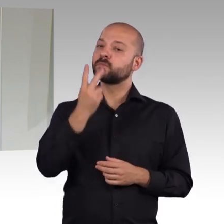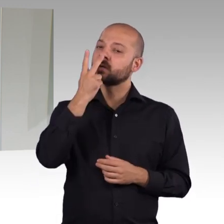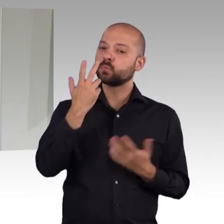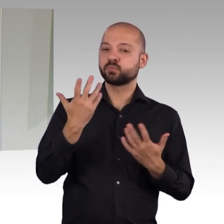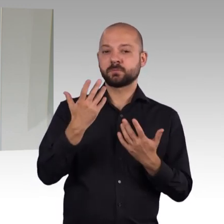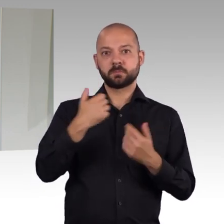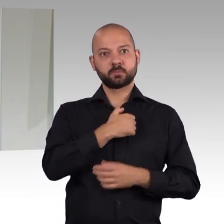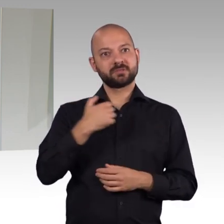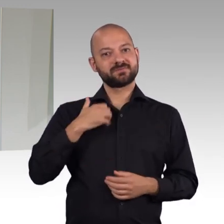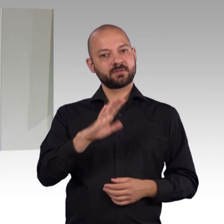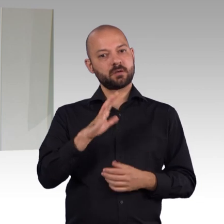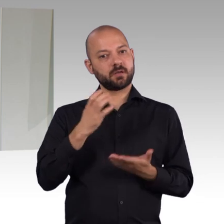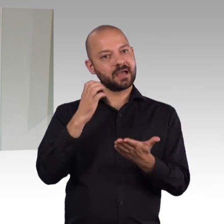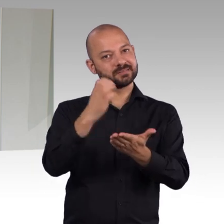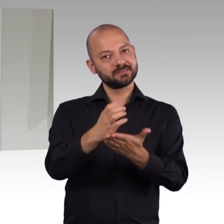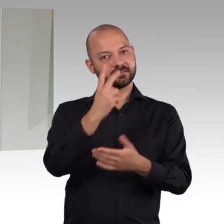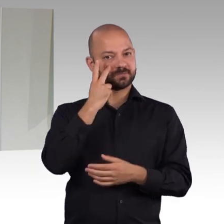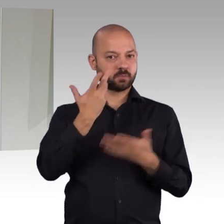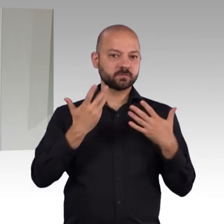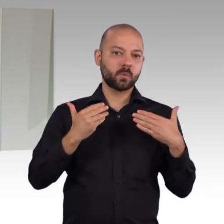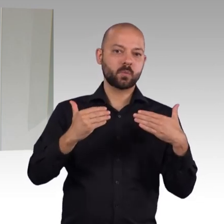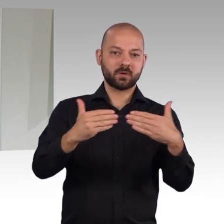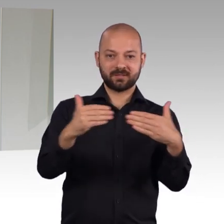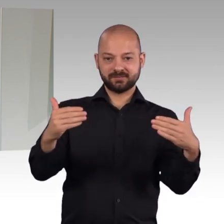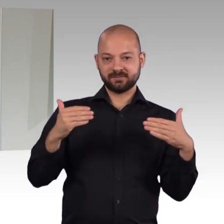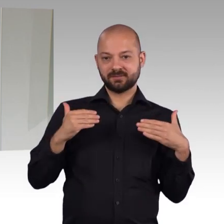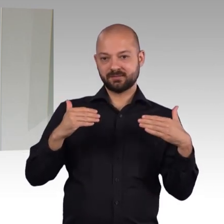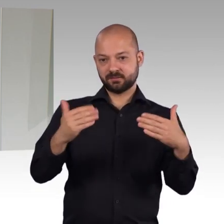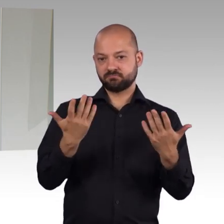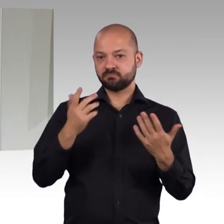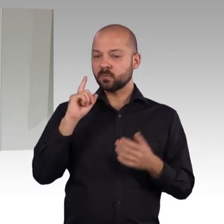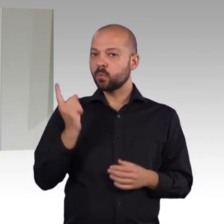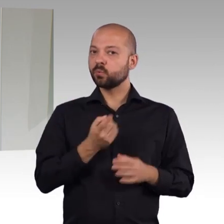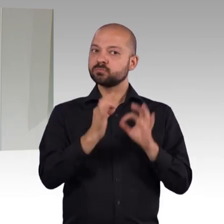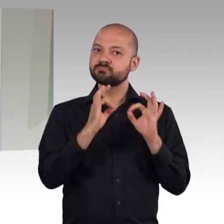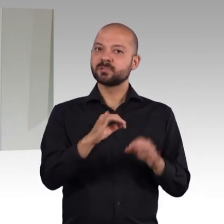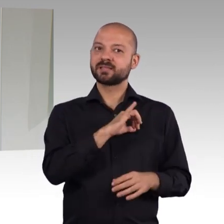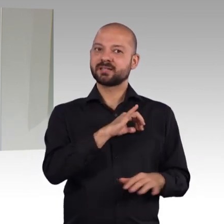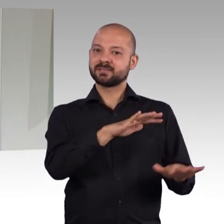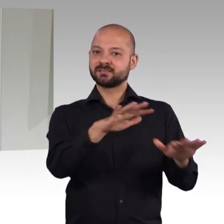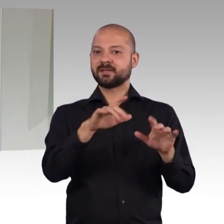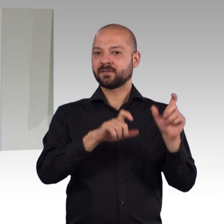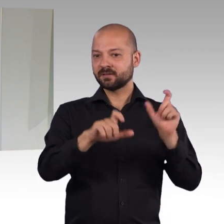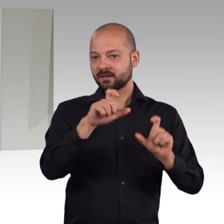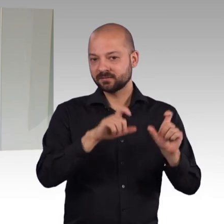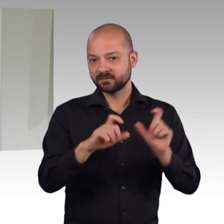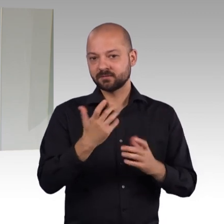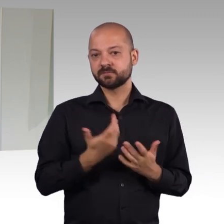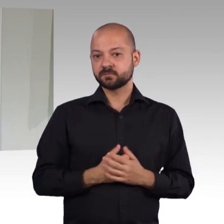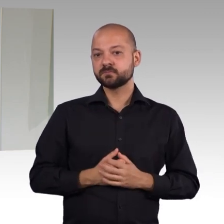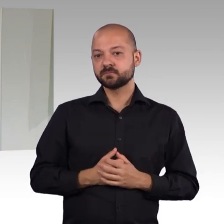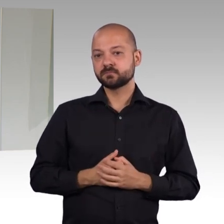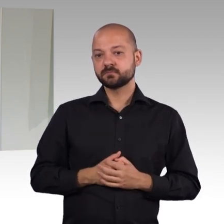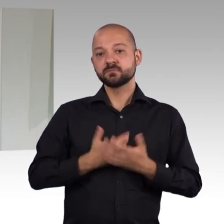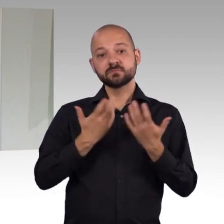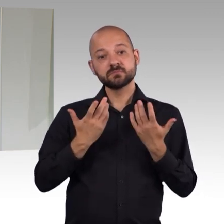und Großbritannien jetzt in der Iran-Frage vermittelt und eben nicht unkritisch den Kurs der USA übernimmt, dann dürfen wir